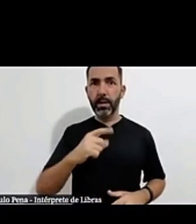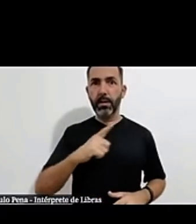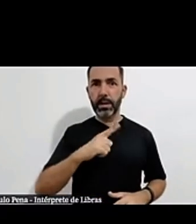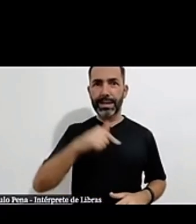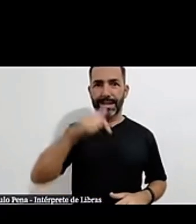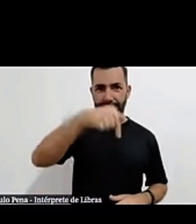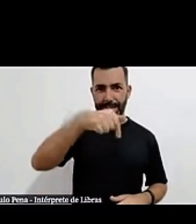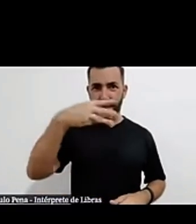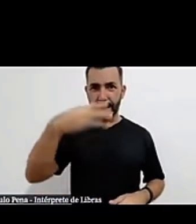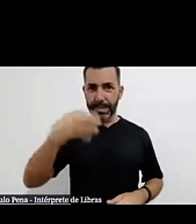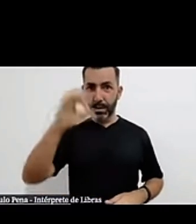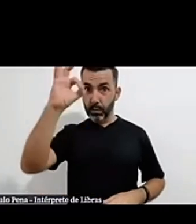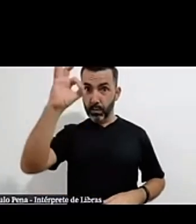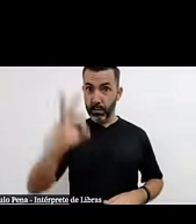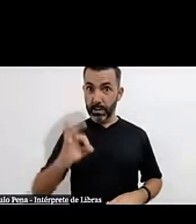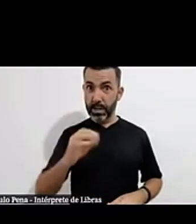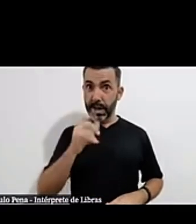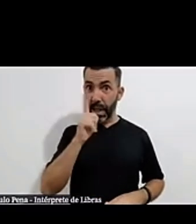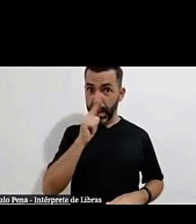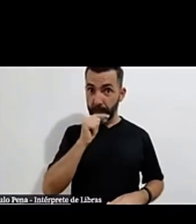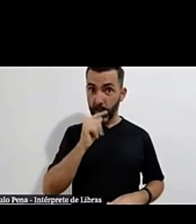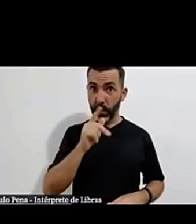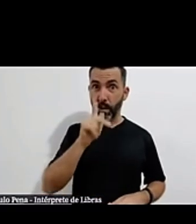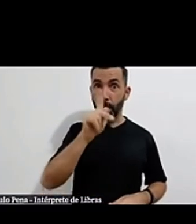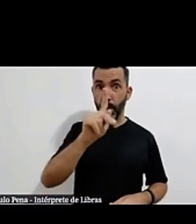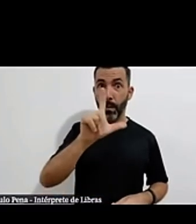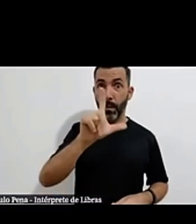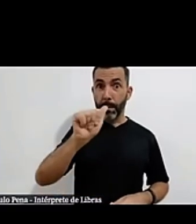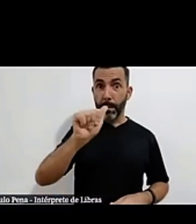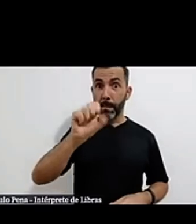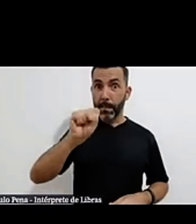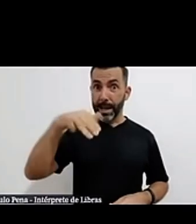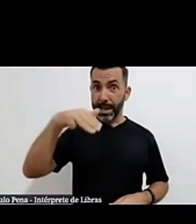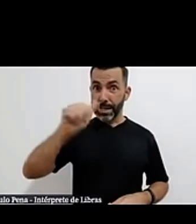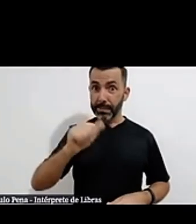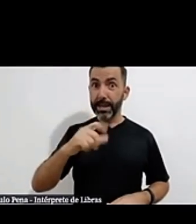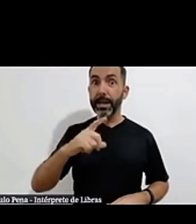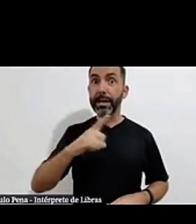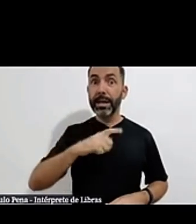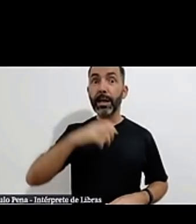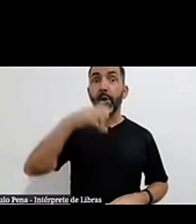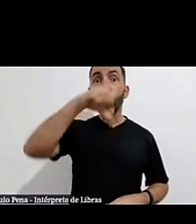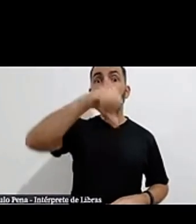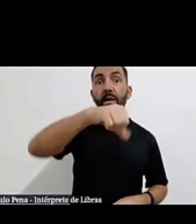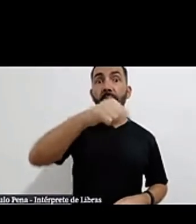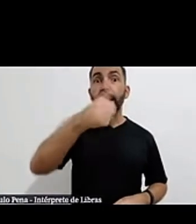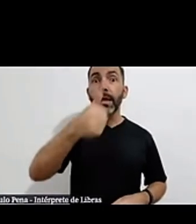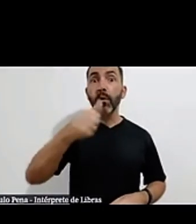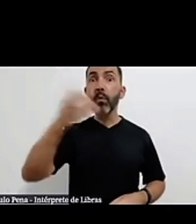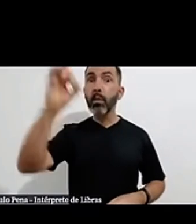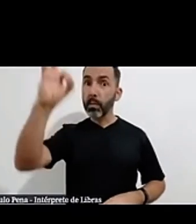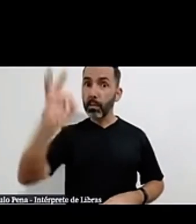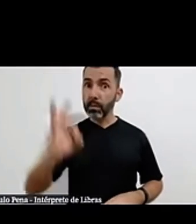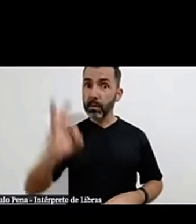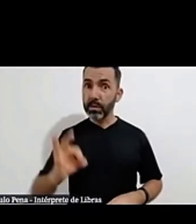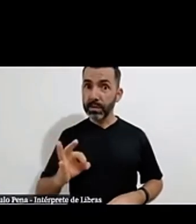plasma sanguíneo é composto de 91% de água. E as células do nosso organismo têm uma